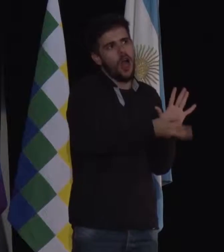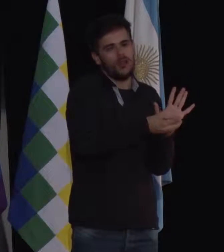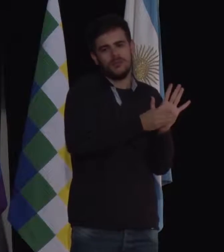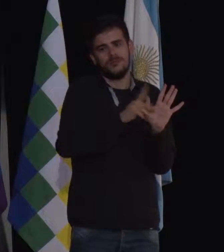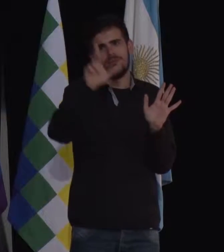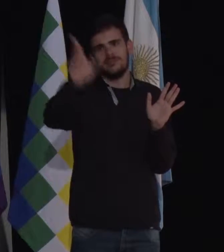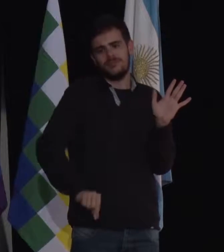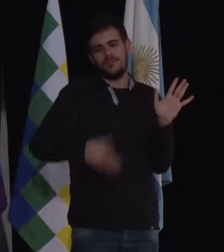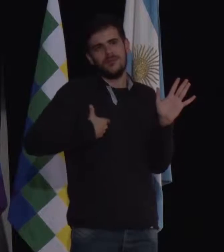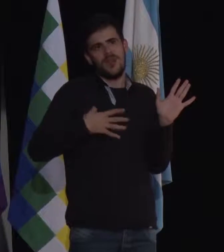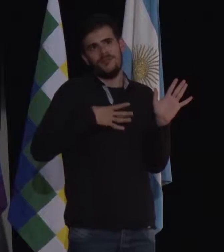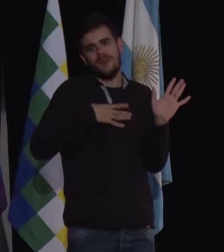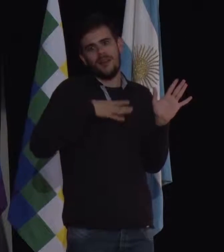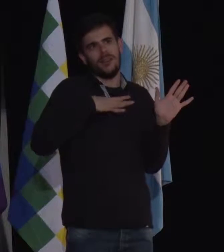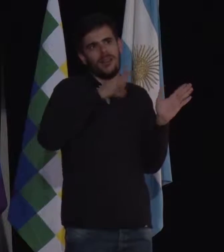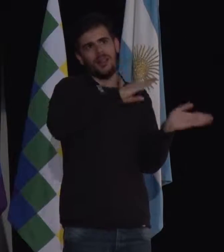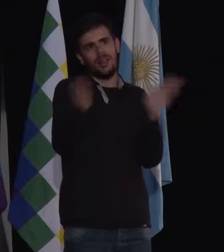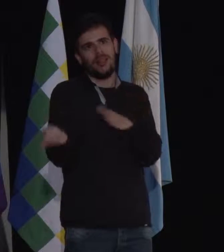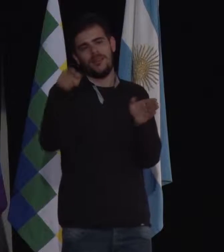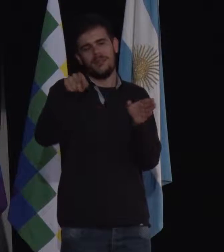Evidentemente es